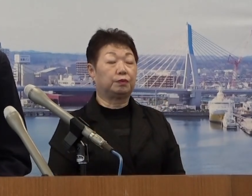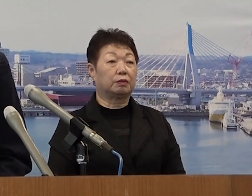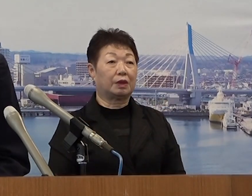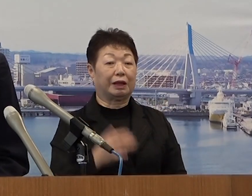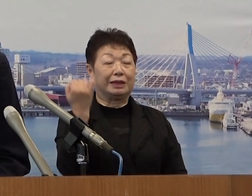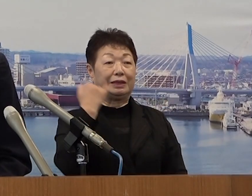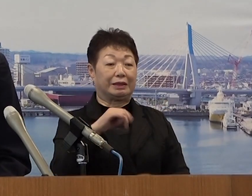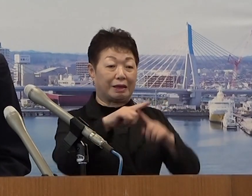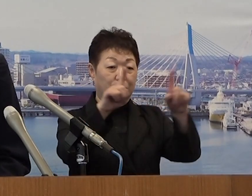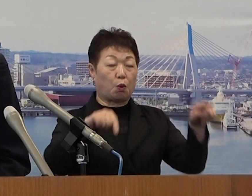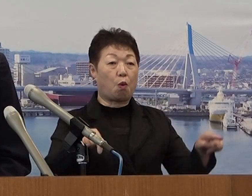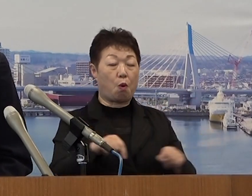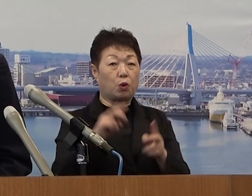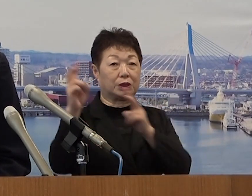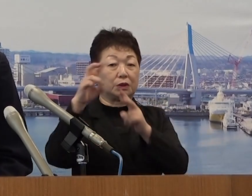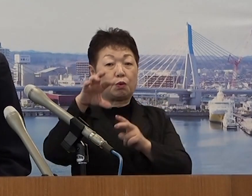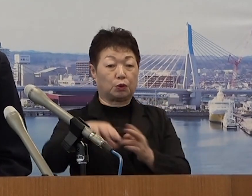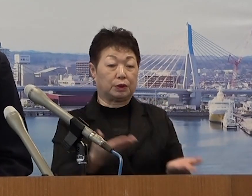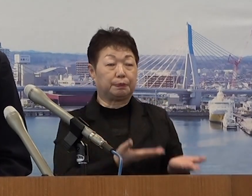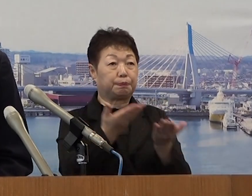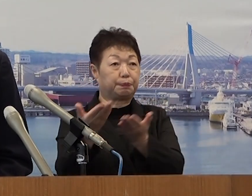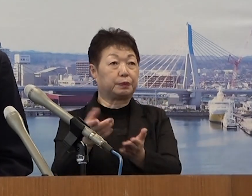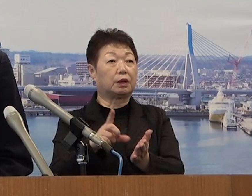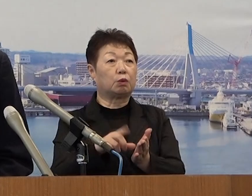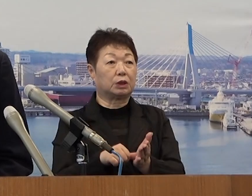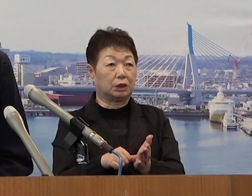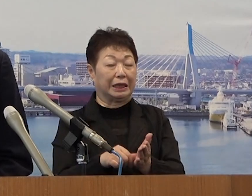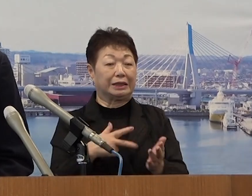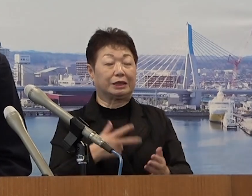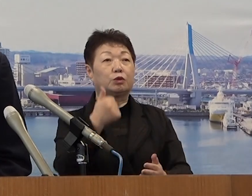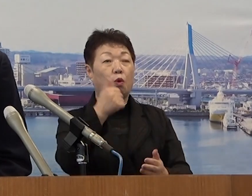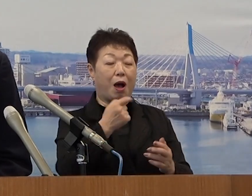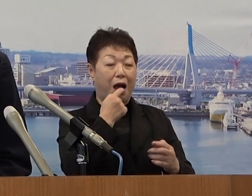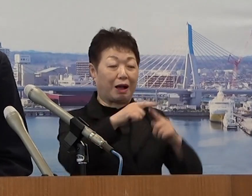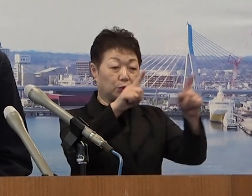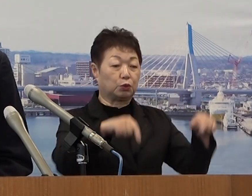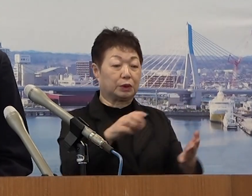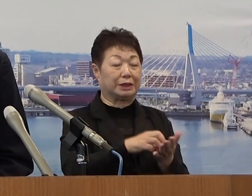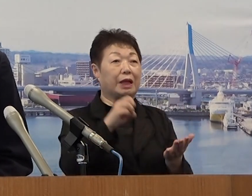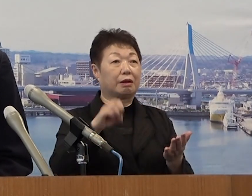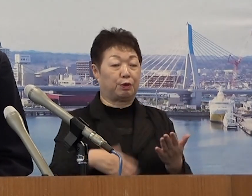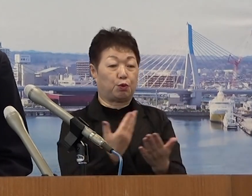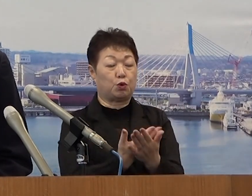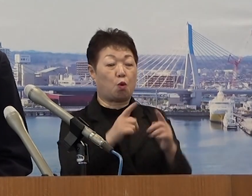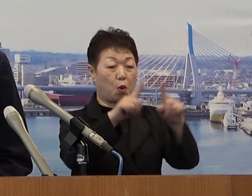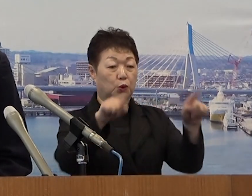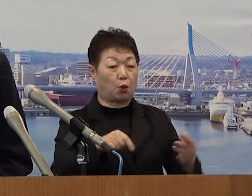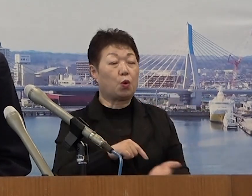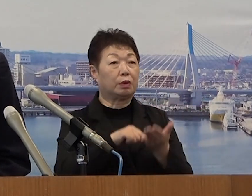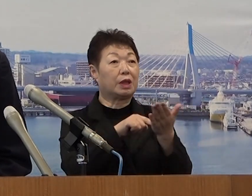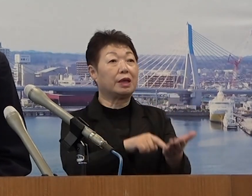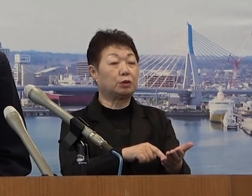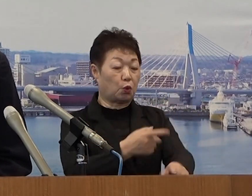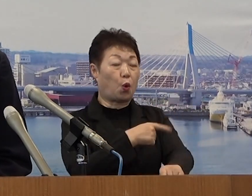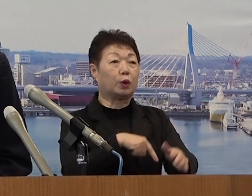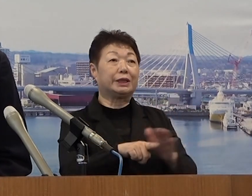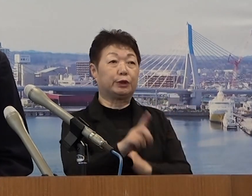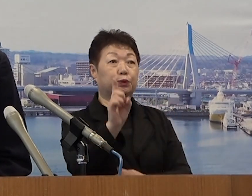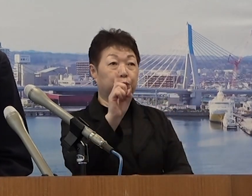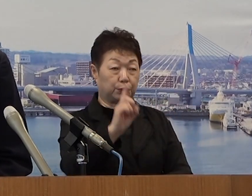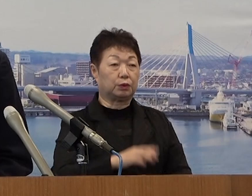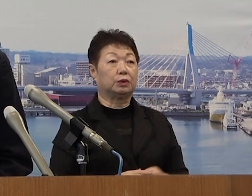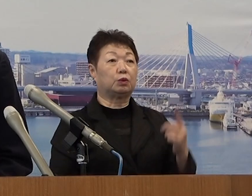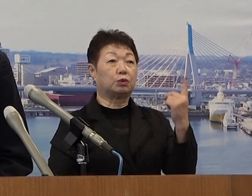見書を事業者側に提出された際に、まあ、市長がその白紙撤回 その要望書を提出するに至った理由の一つと